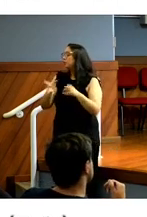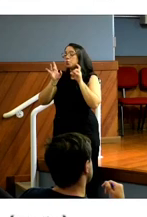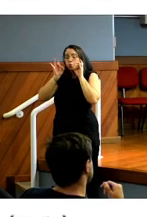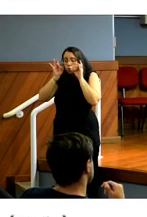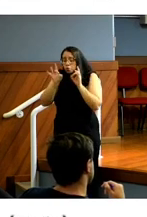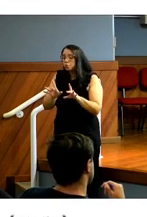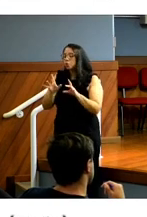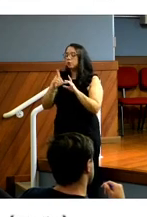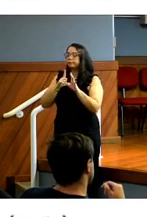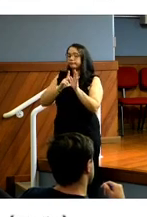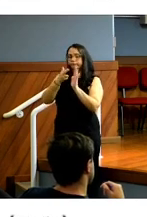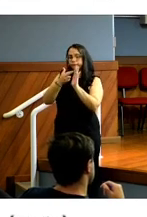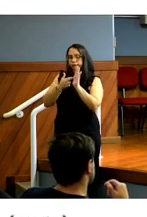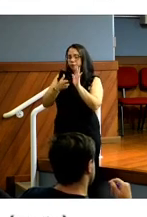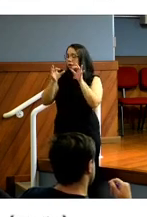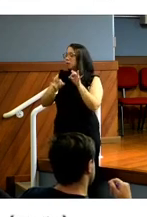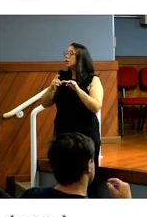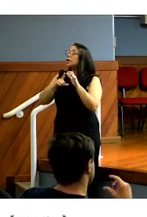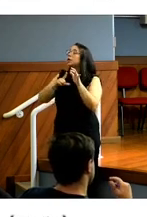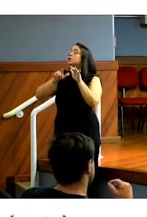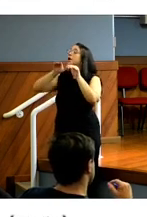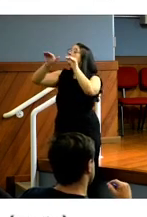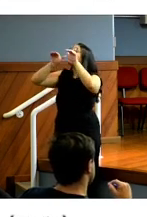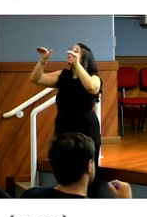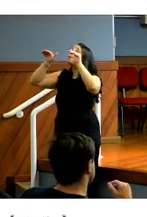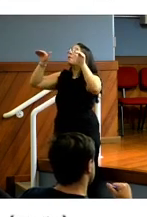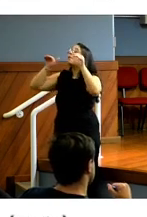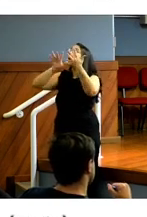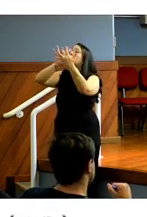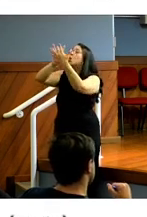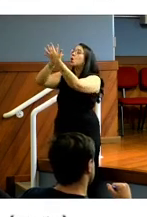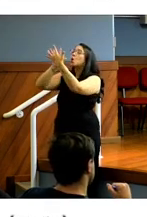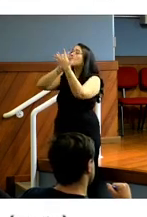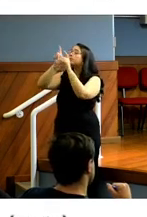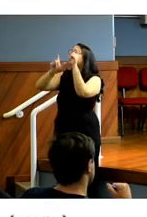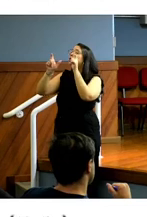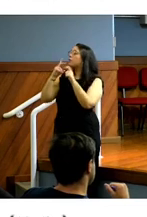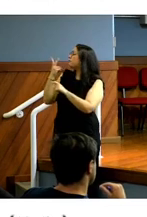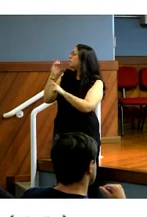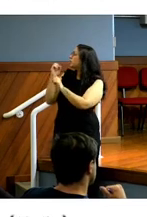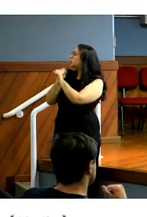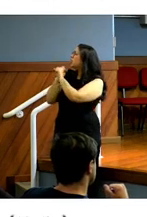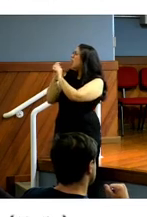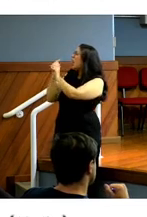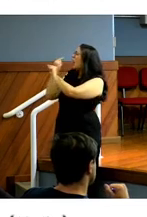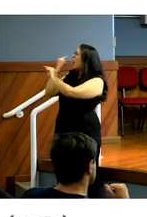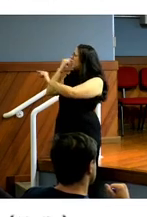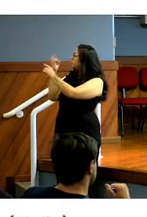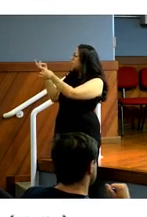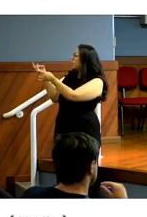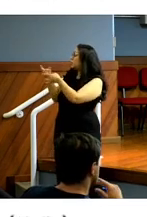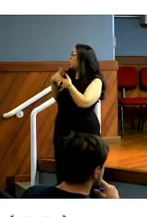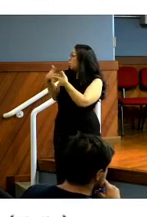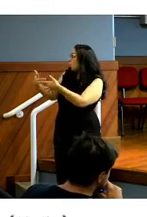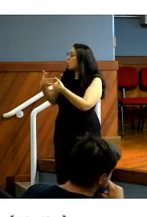na regularização, contatando gente de, sei lá, 20 anos atrás que nos doaram documentação, né, ou tentando